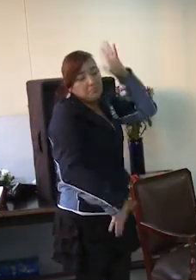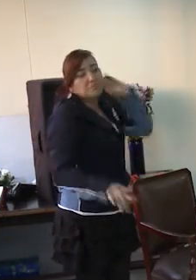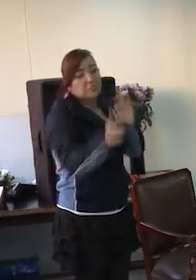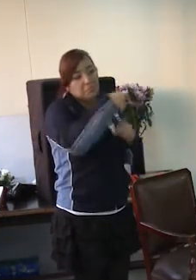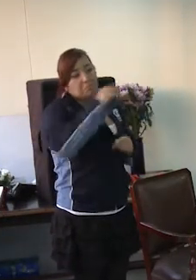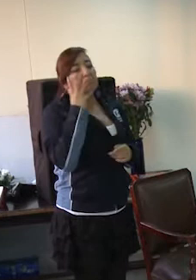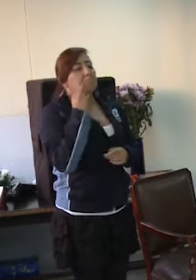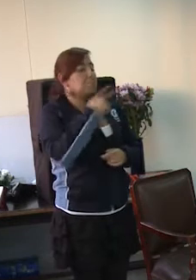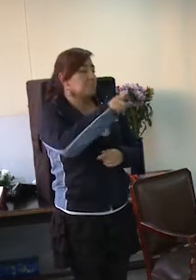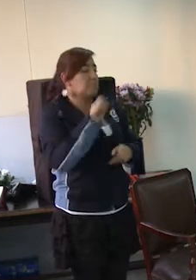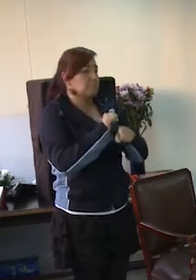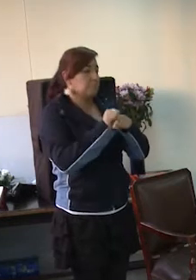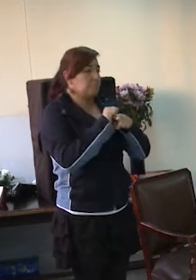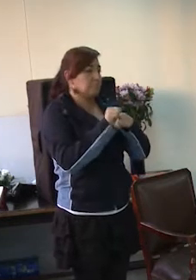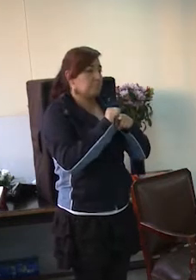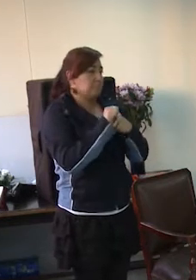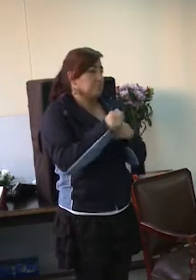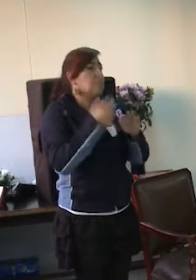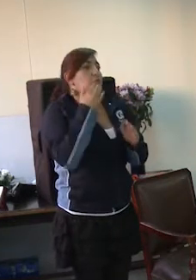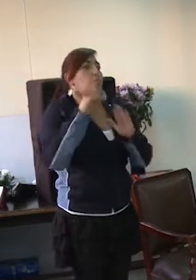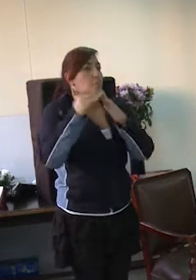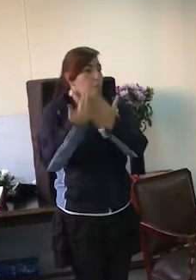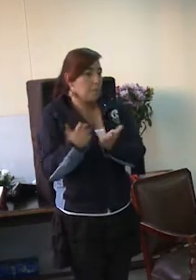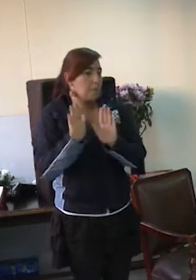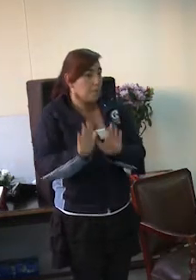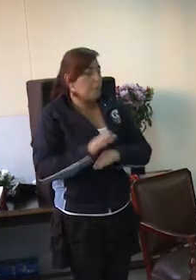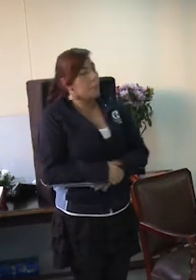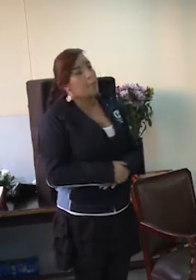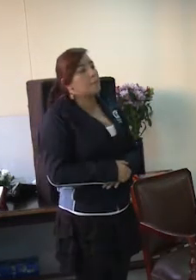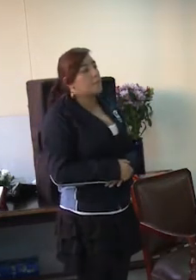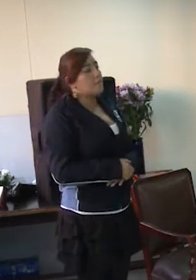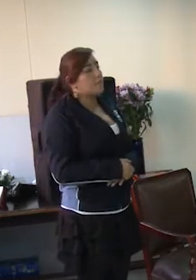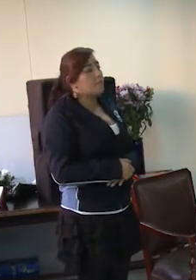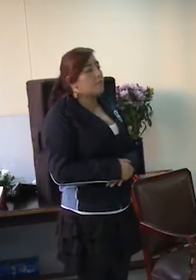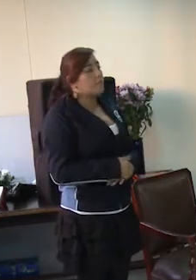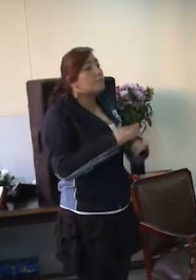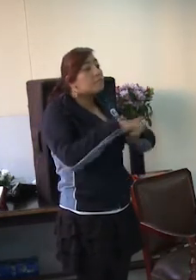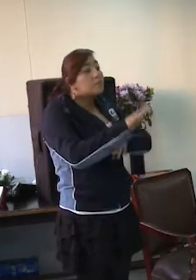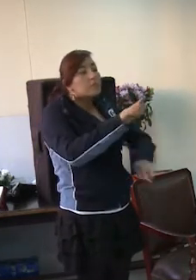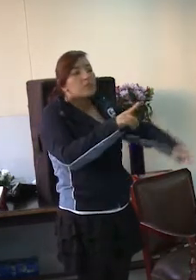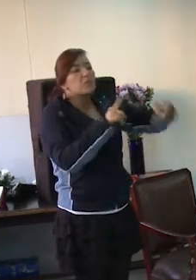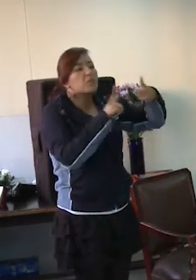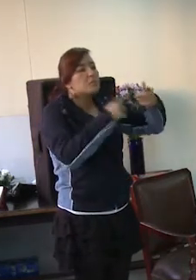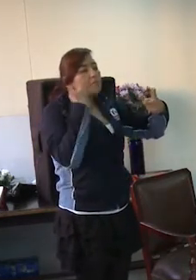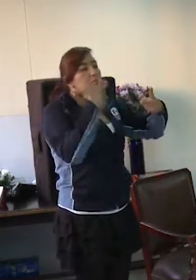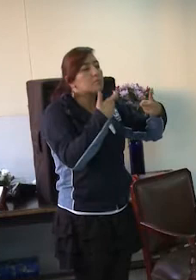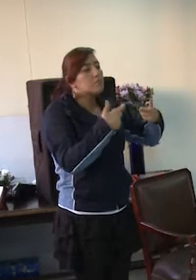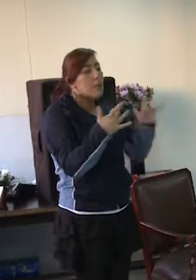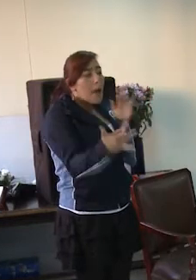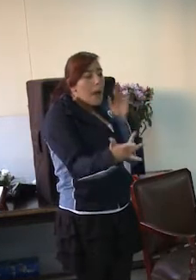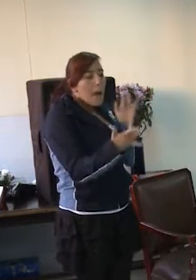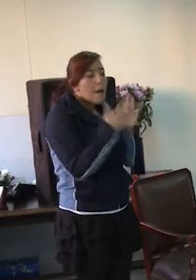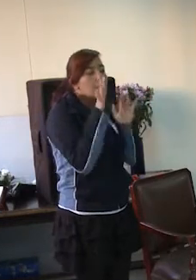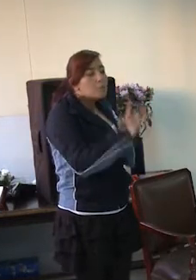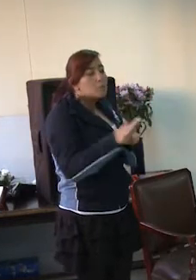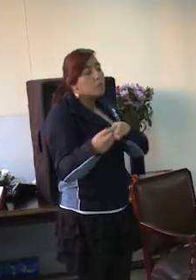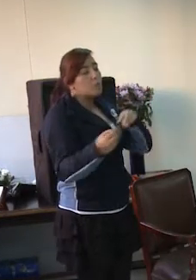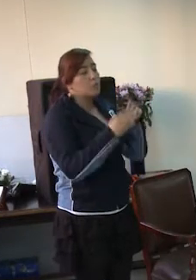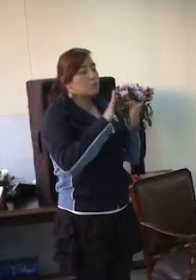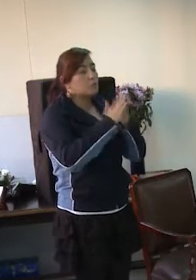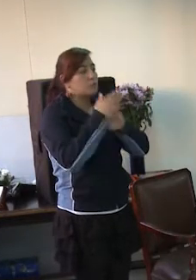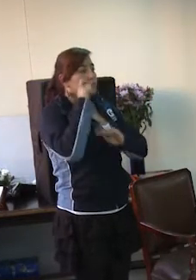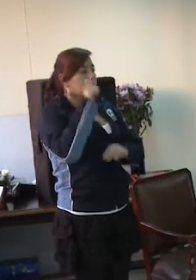estamos involucrados en nuestras prácticas, como la escuela. De allí el segundo punto a resaltar, la pertinencia en las comunidades de la educación